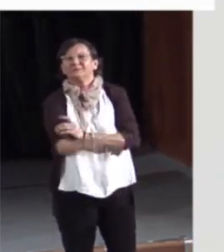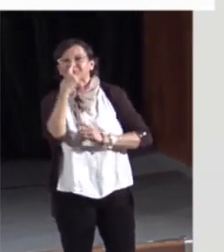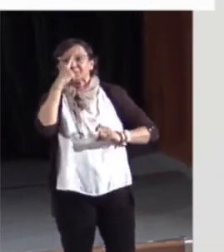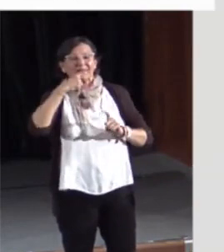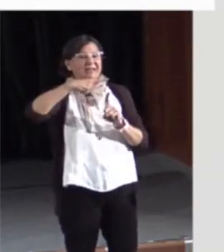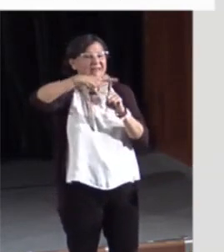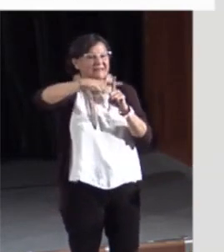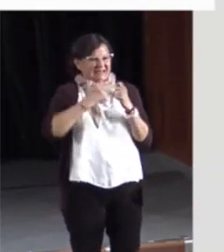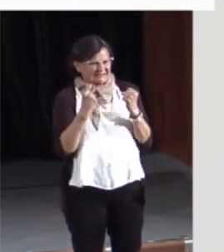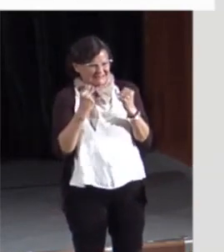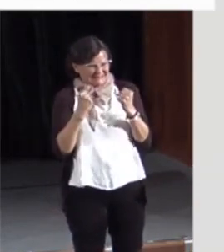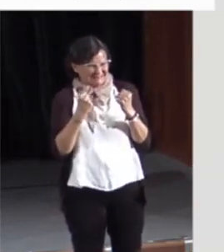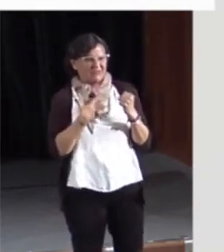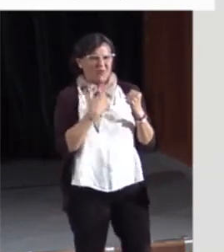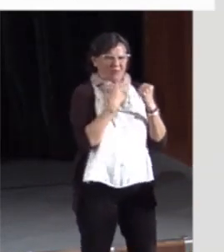al 100%.